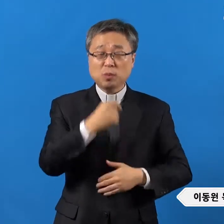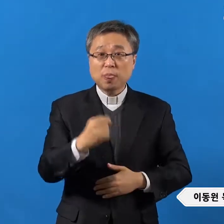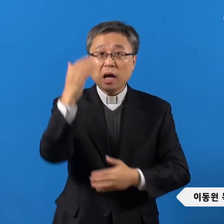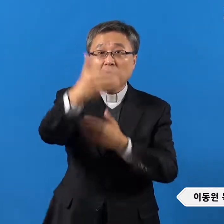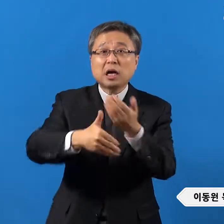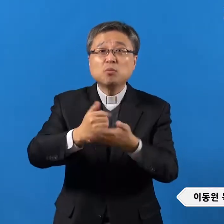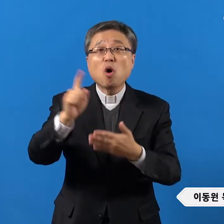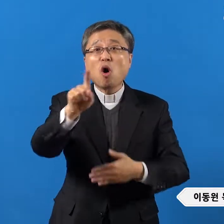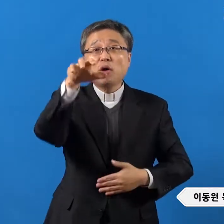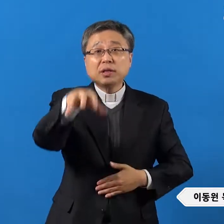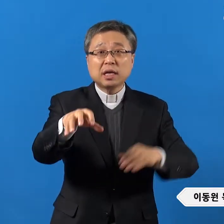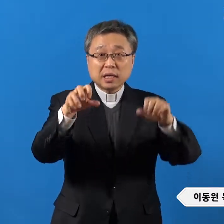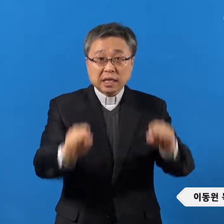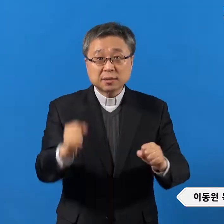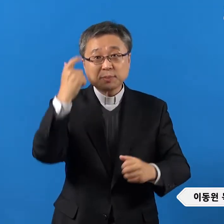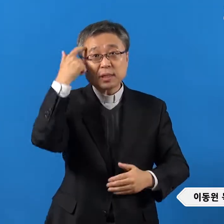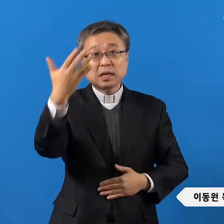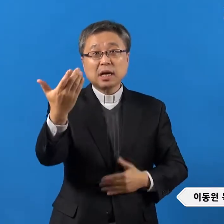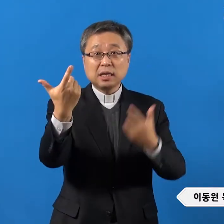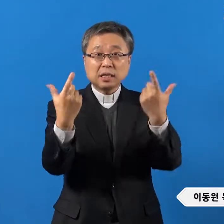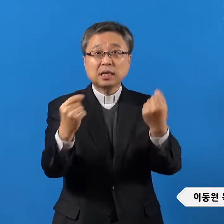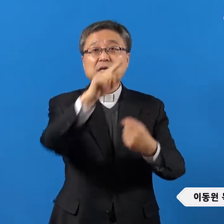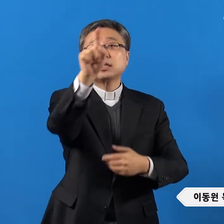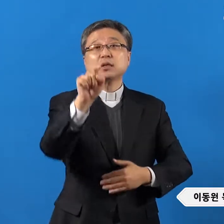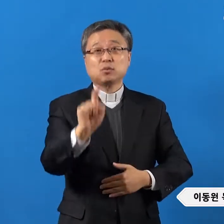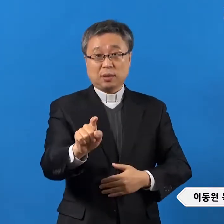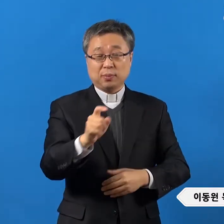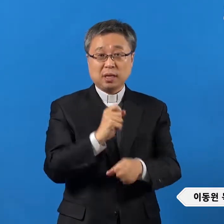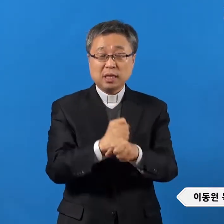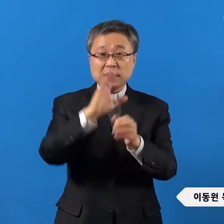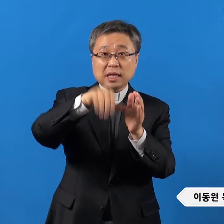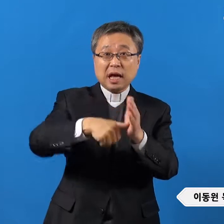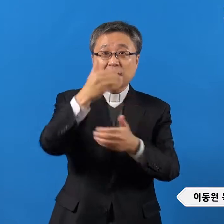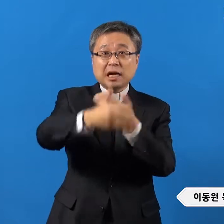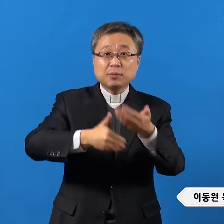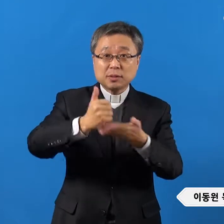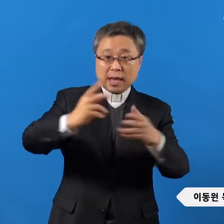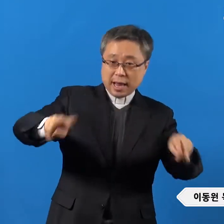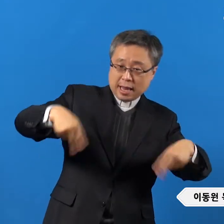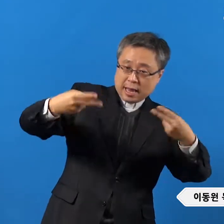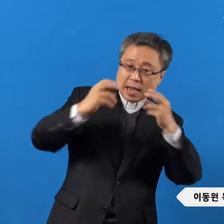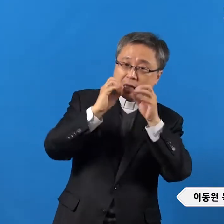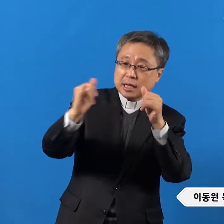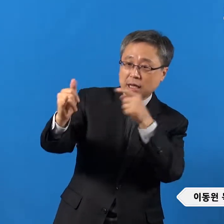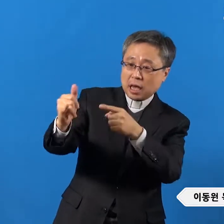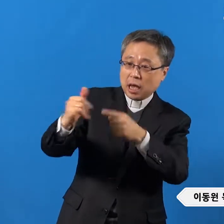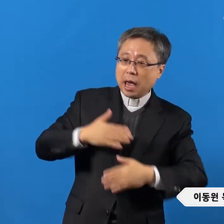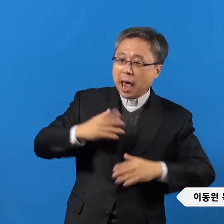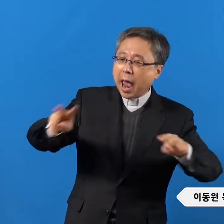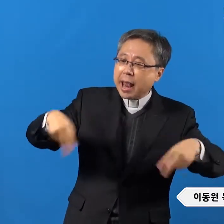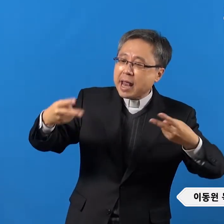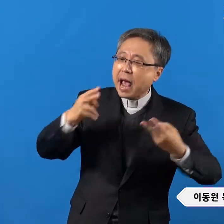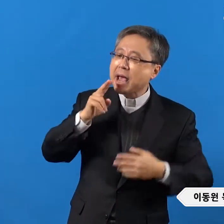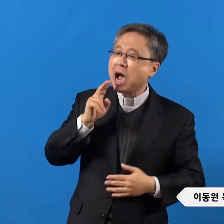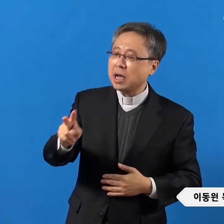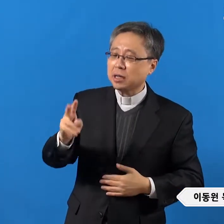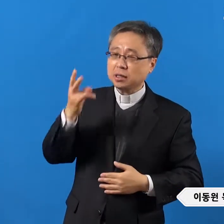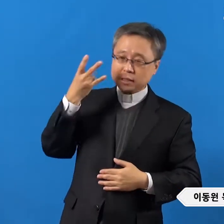어디에 계십니까? 이렇게 묻습니다. 그때 하나님이 엘리야에게 이렇게 말씀하세요. 엘리야야, 예 하나님.